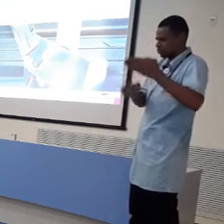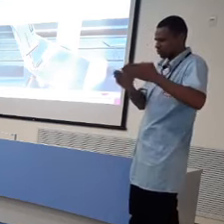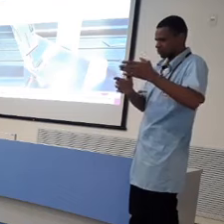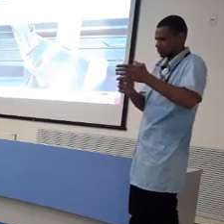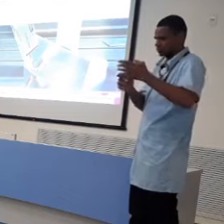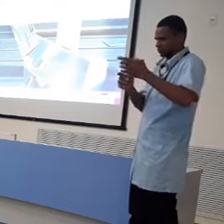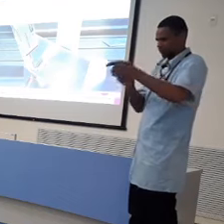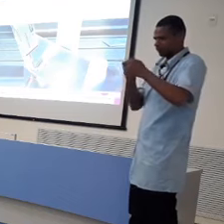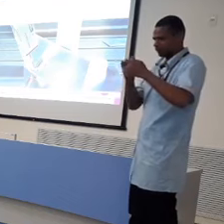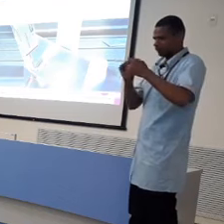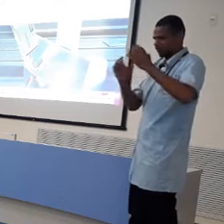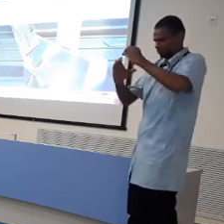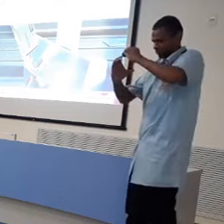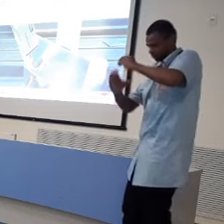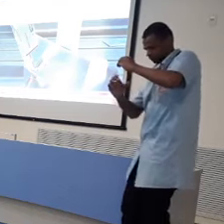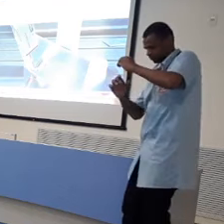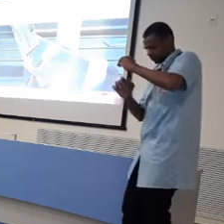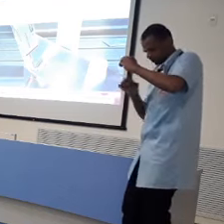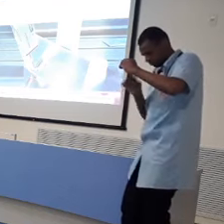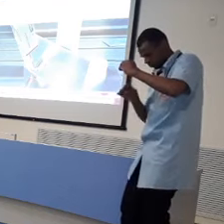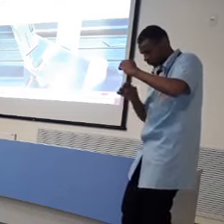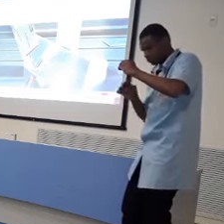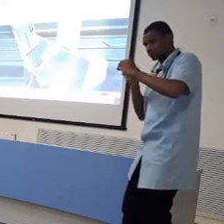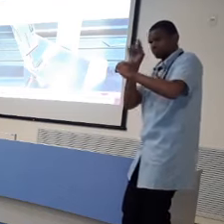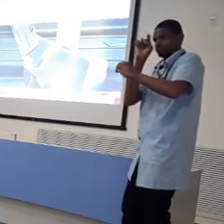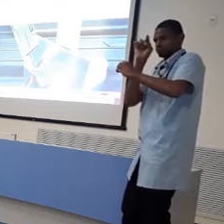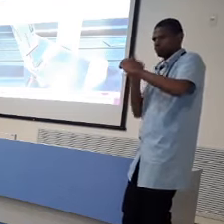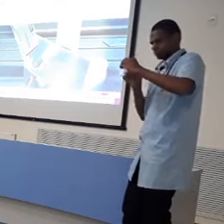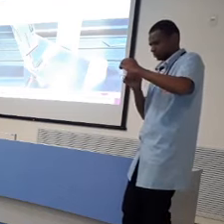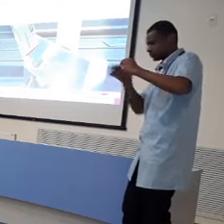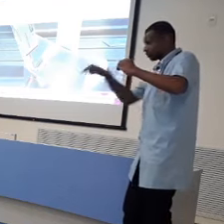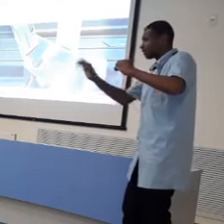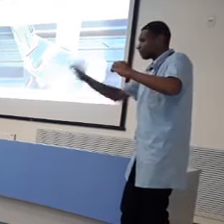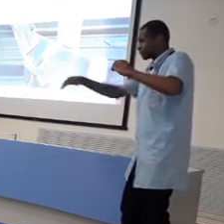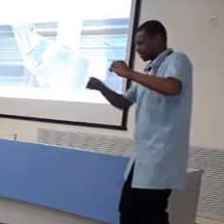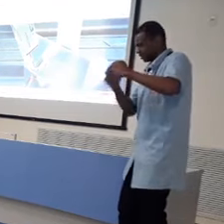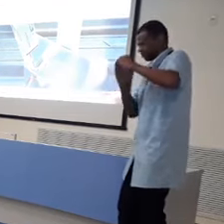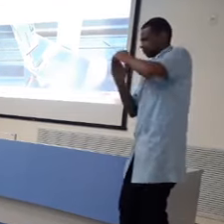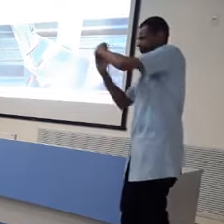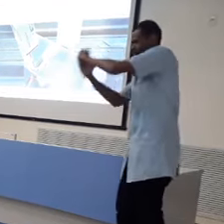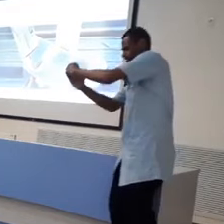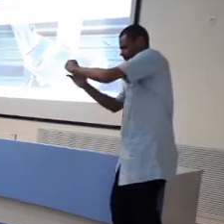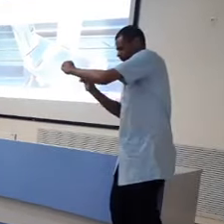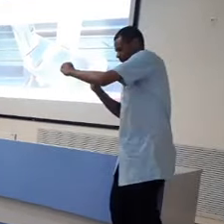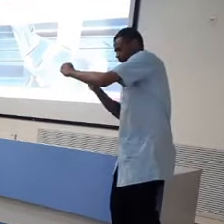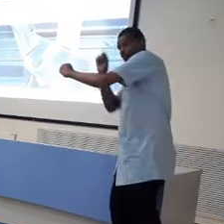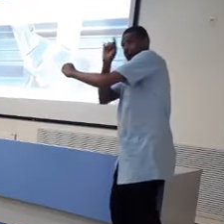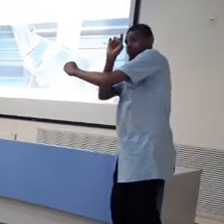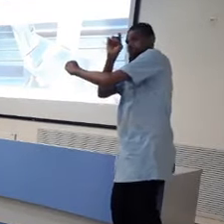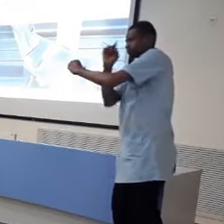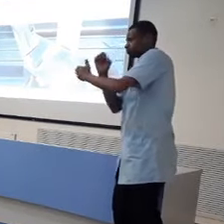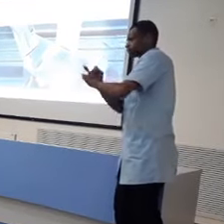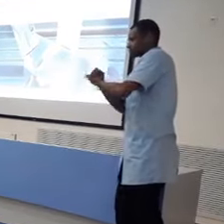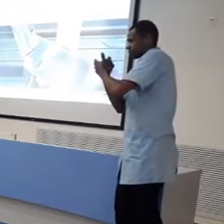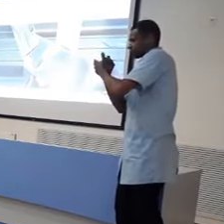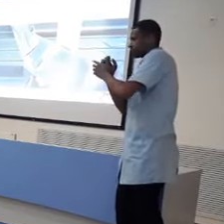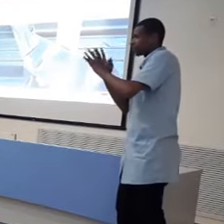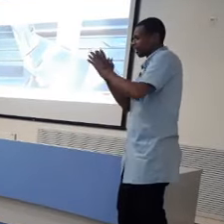A ao ponto B. Mas vocês imaginam que nem todas as peças ela tem o dimensional